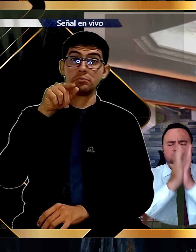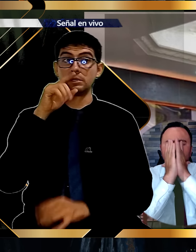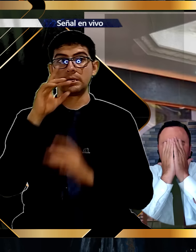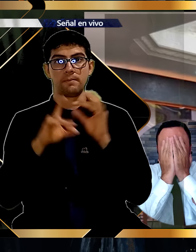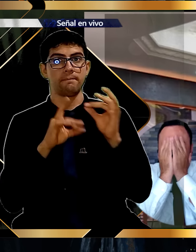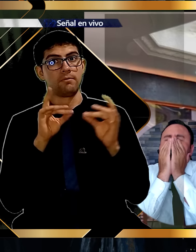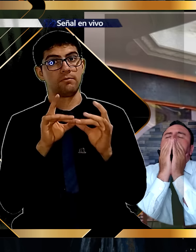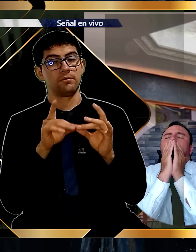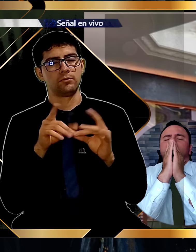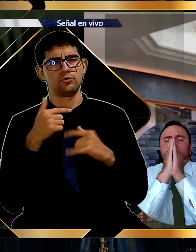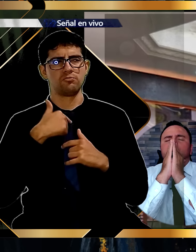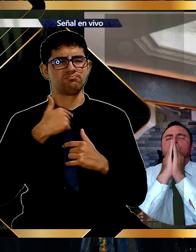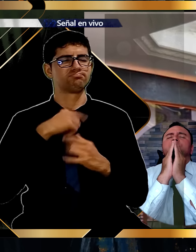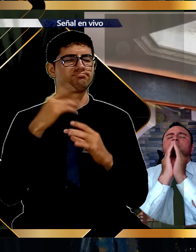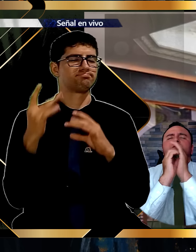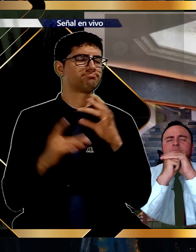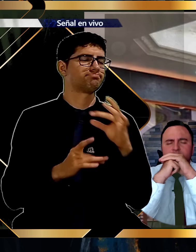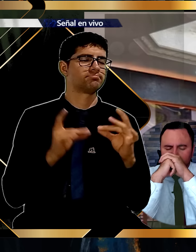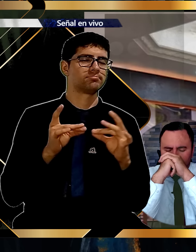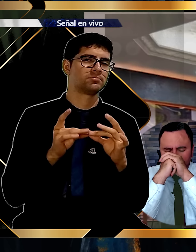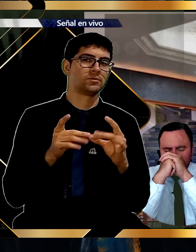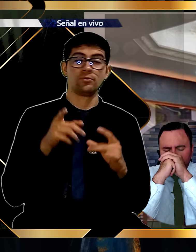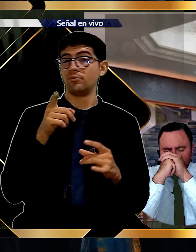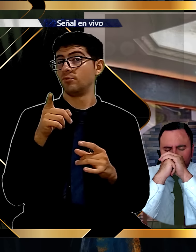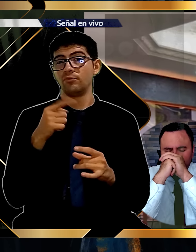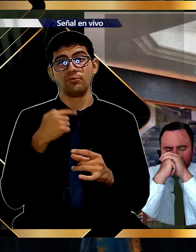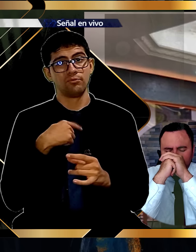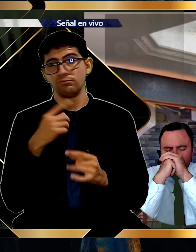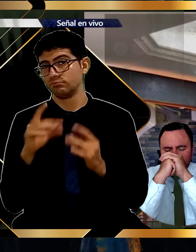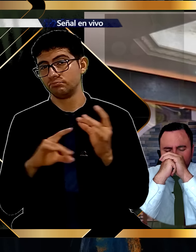tú no eres perfecto, ni yo tampoco.